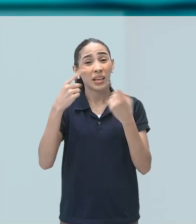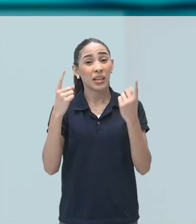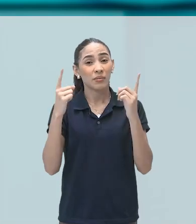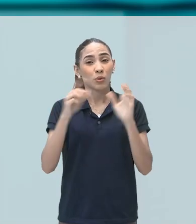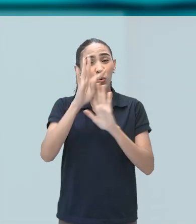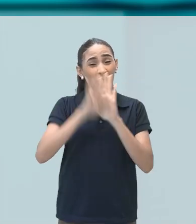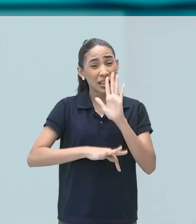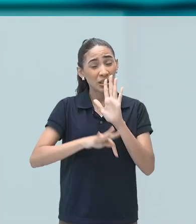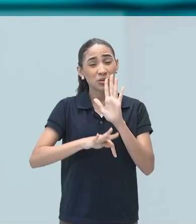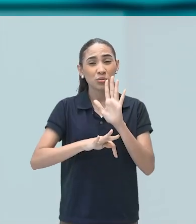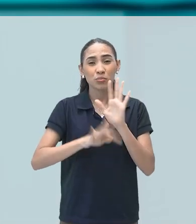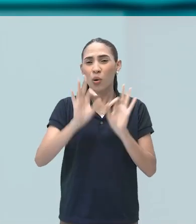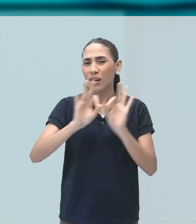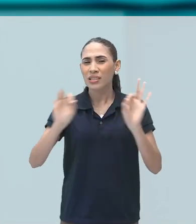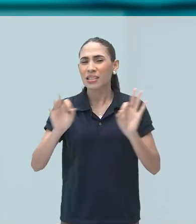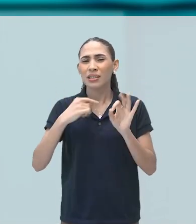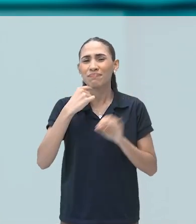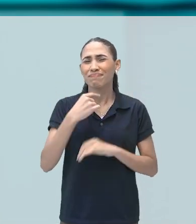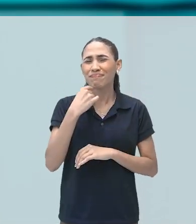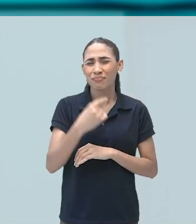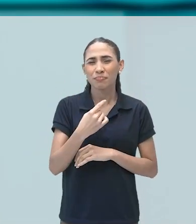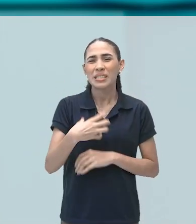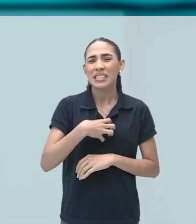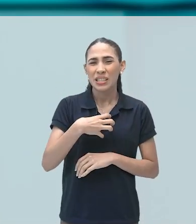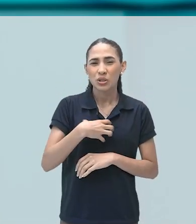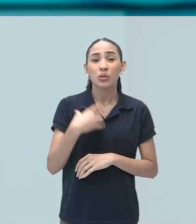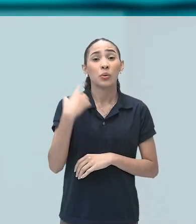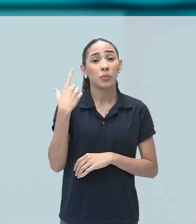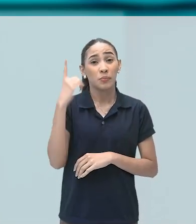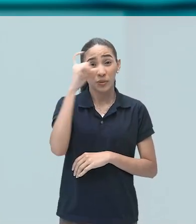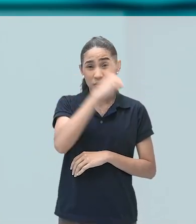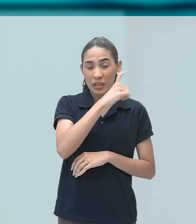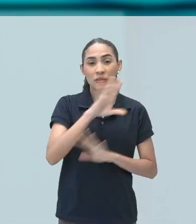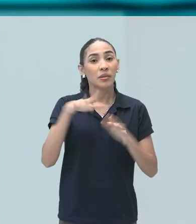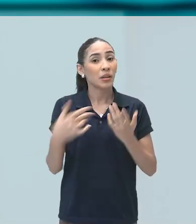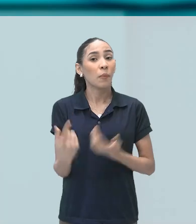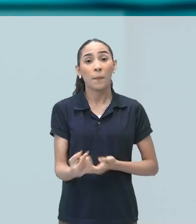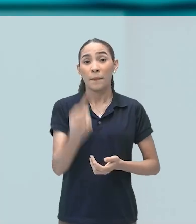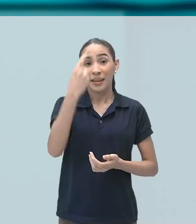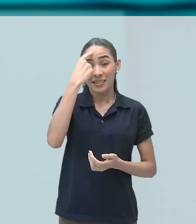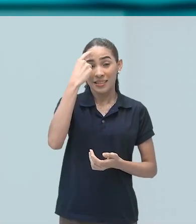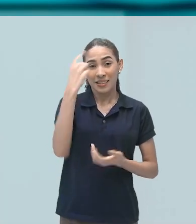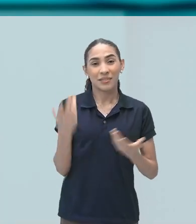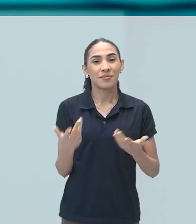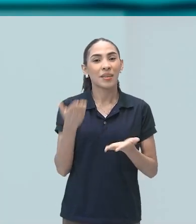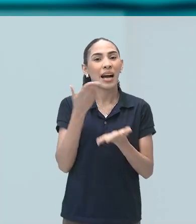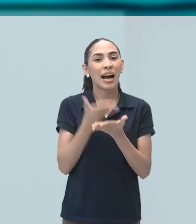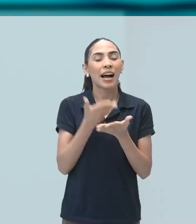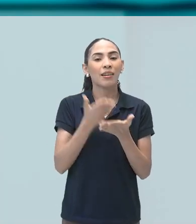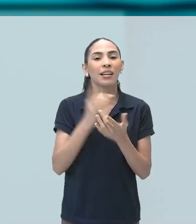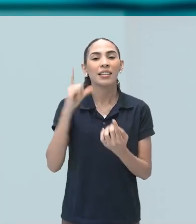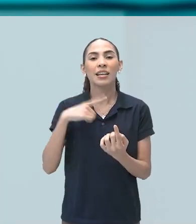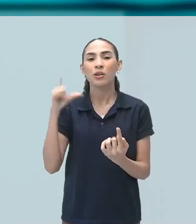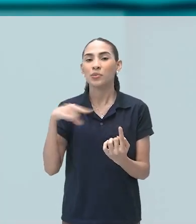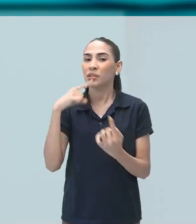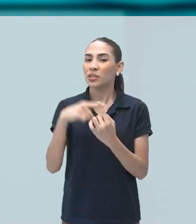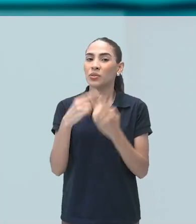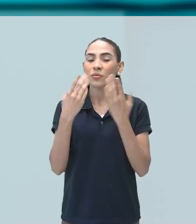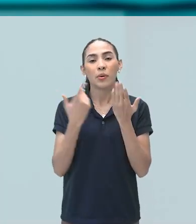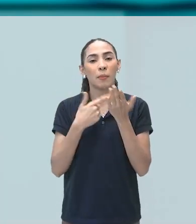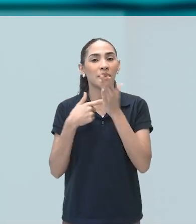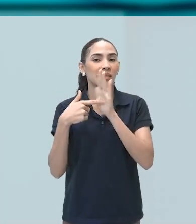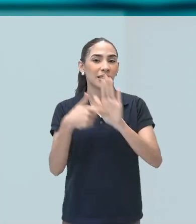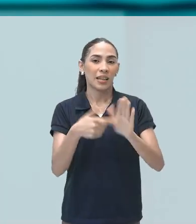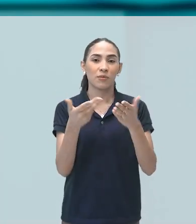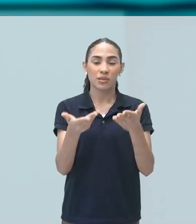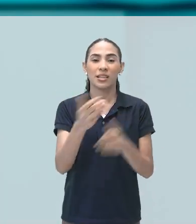se organiza, não é? Então, pensando nisso, esta aula vai buscar mostrar para vocês,